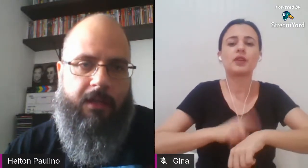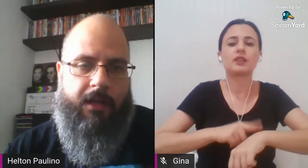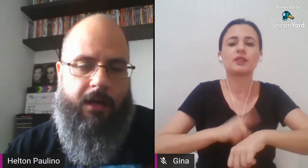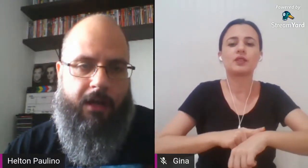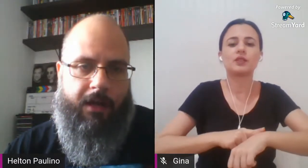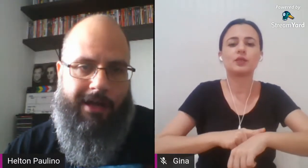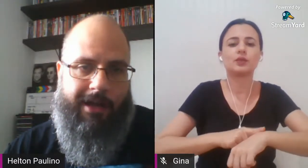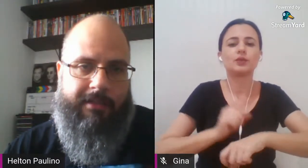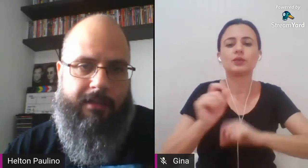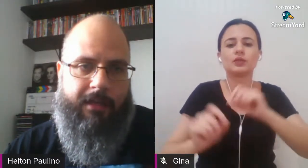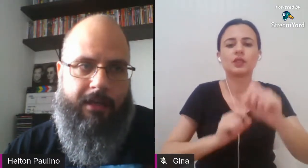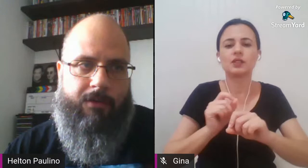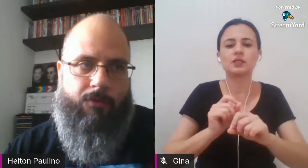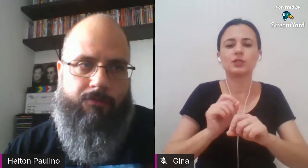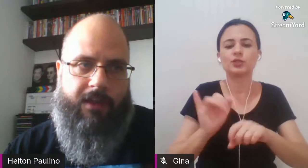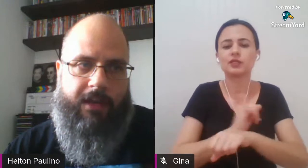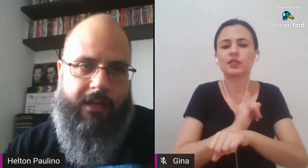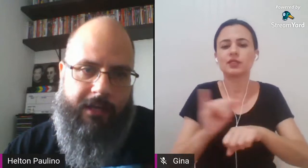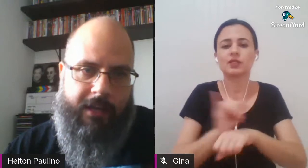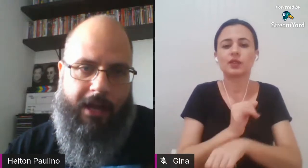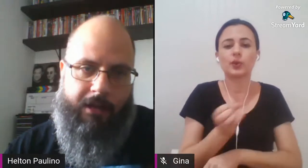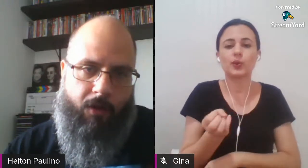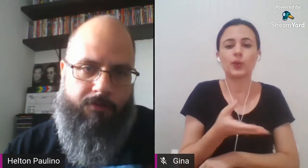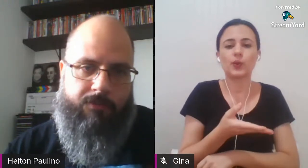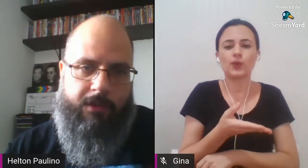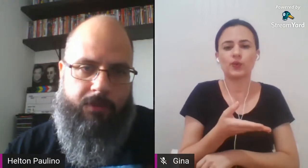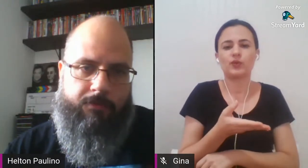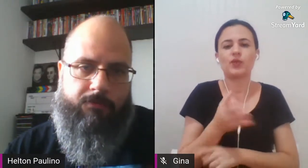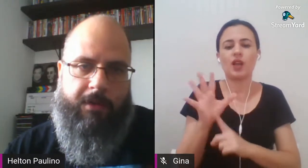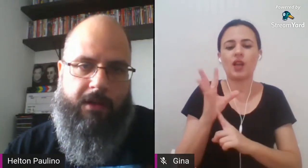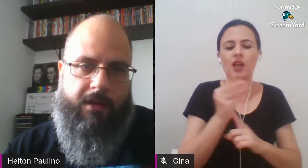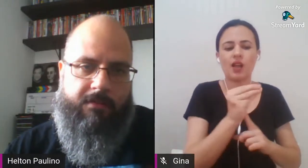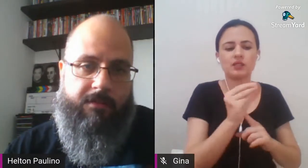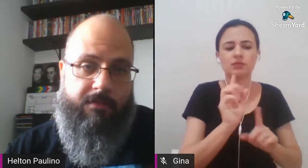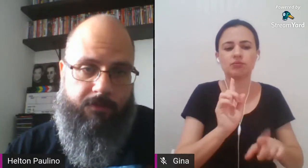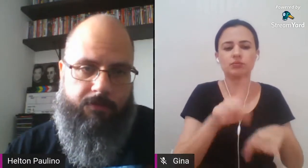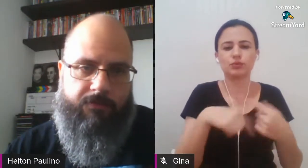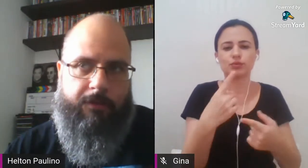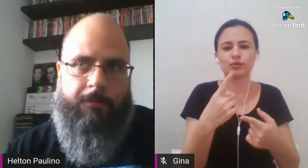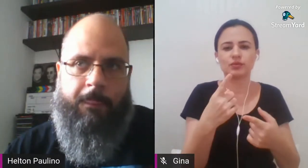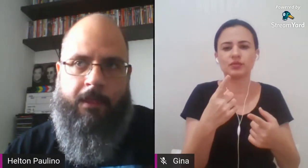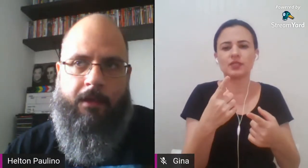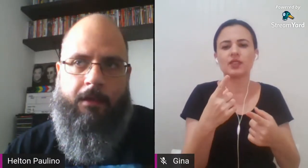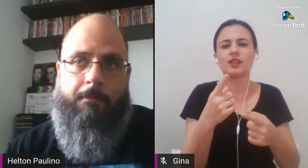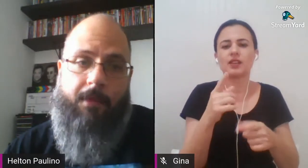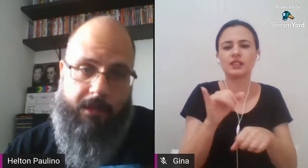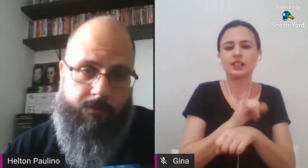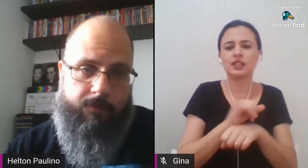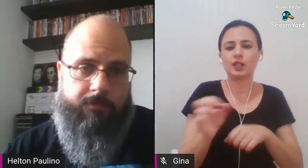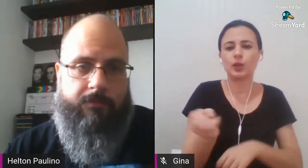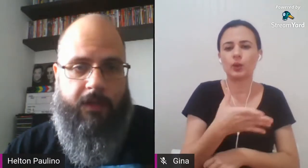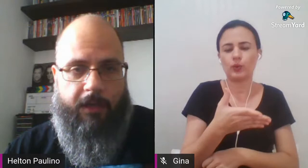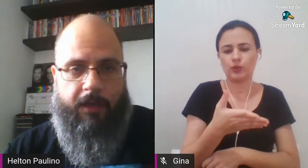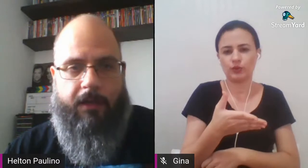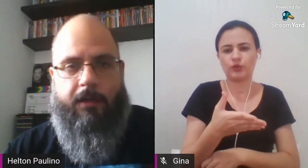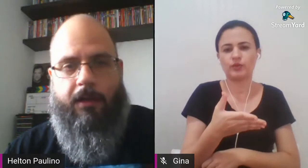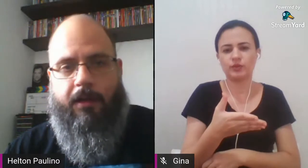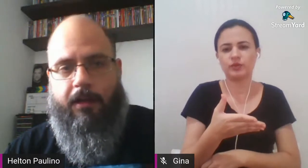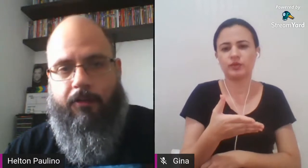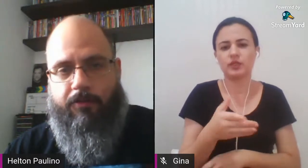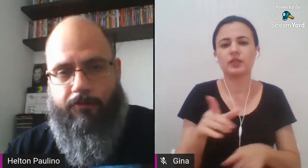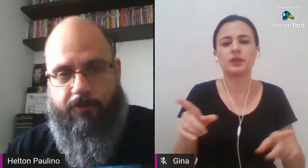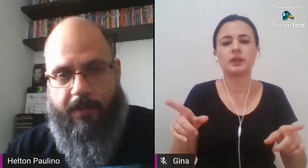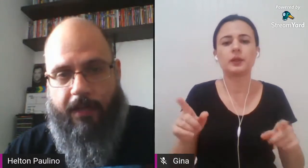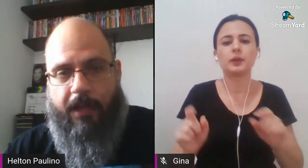reinventa a arte e consegue criar novos caminhos para se desenvolver. Mesmo que